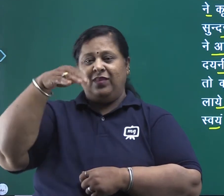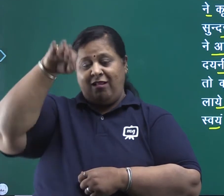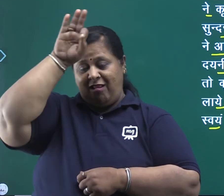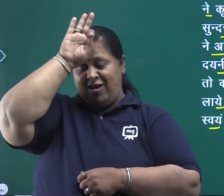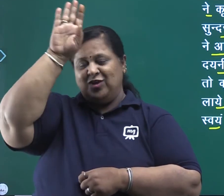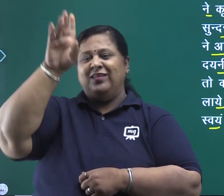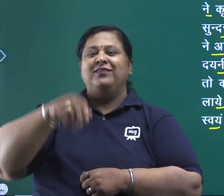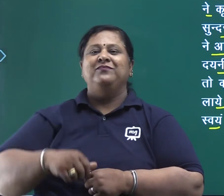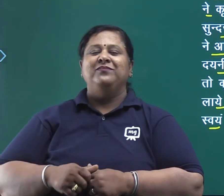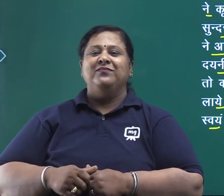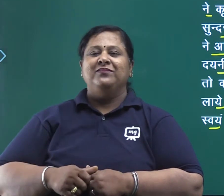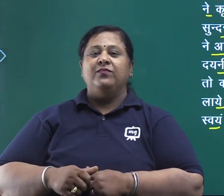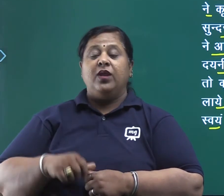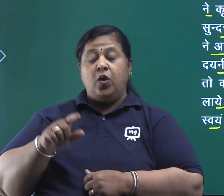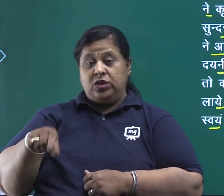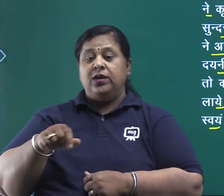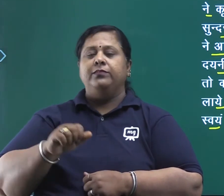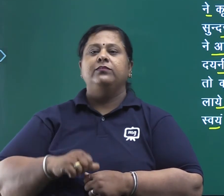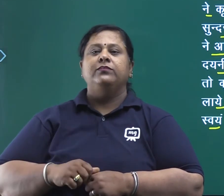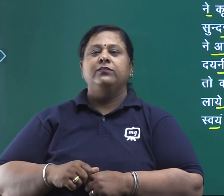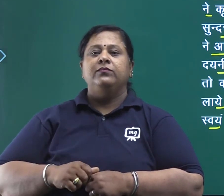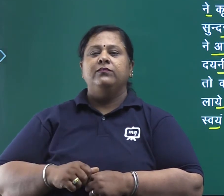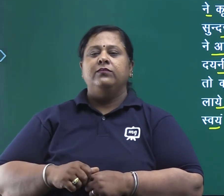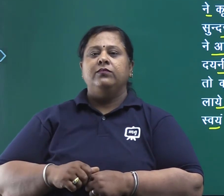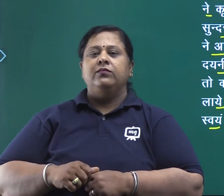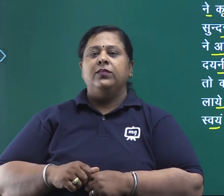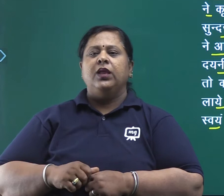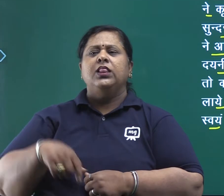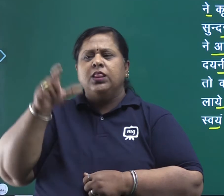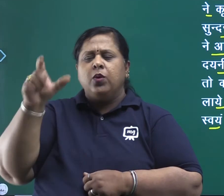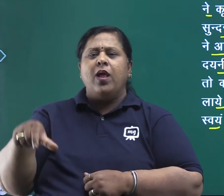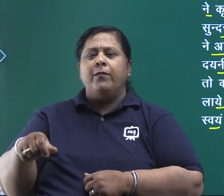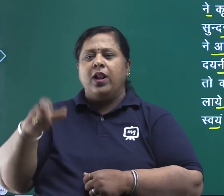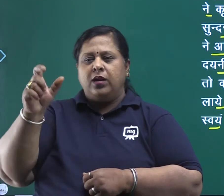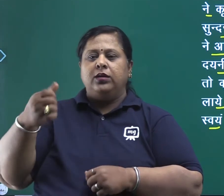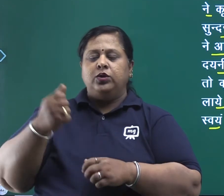राजा थे और जब द्वारपाल ने